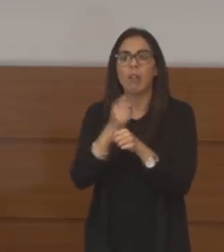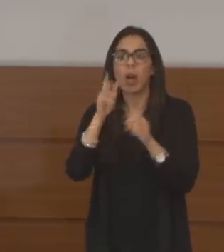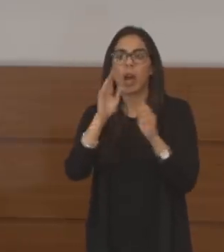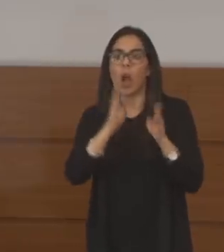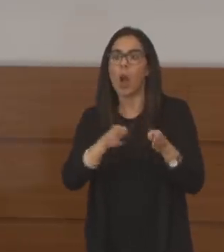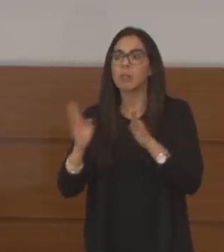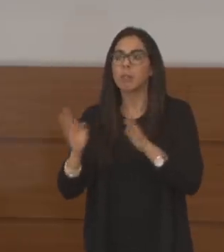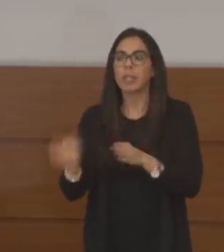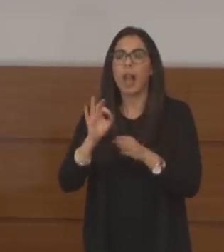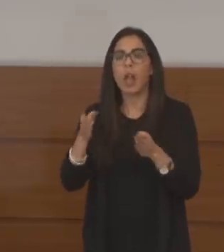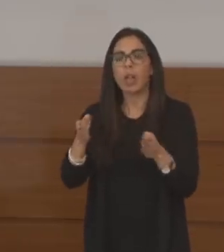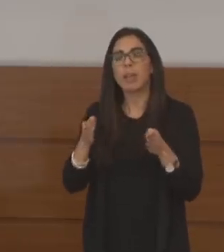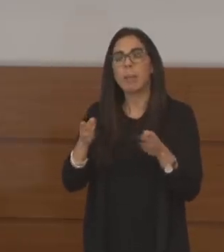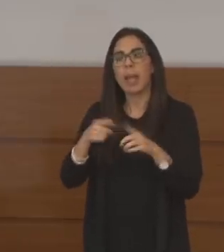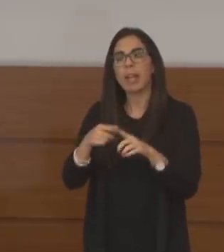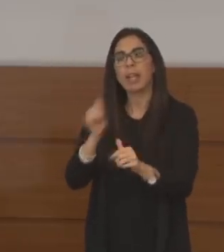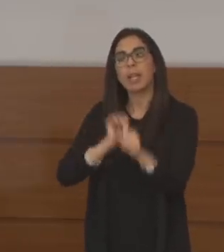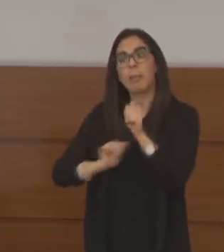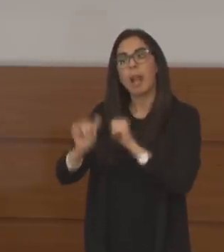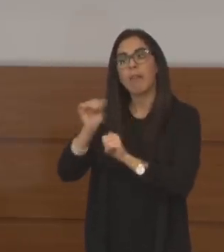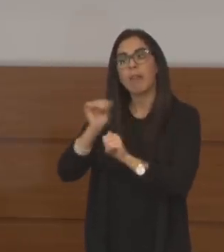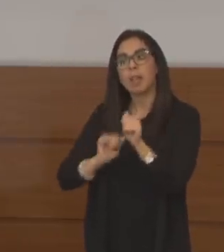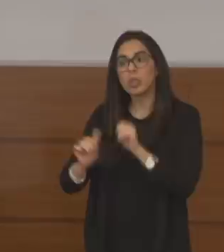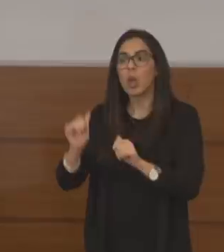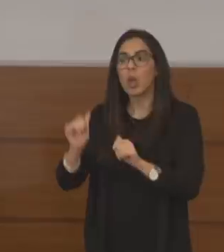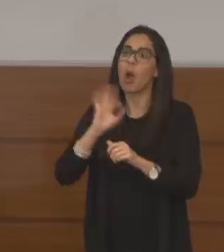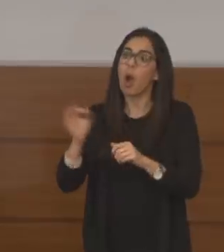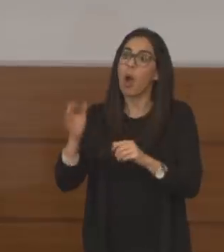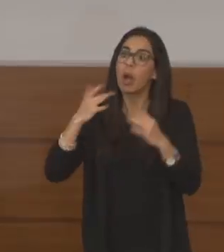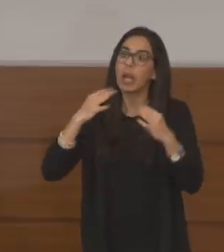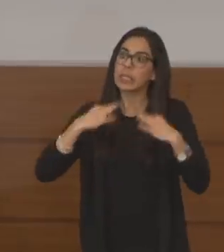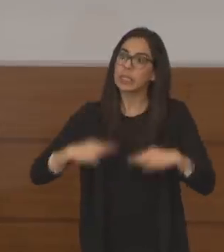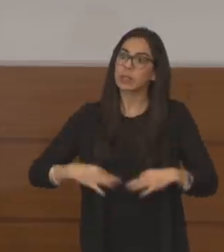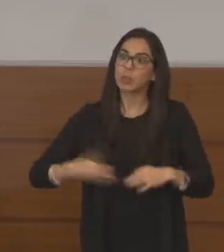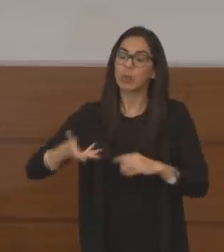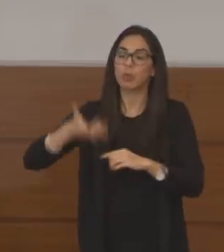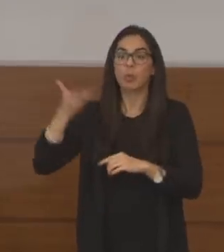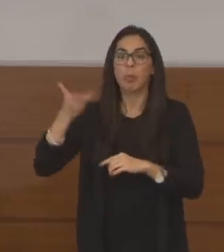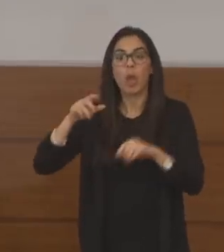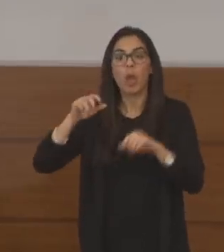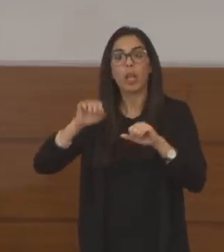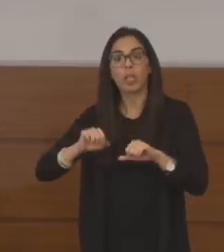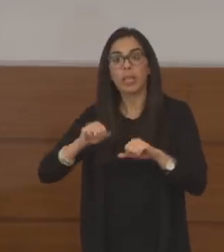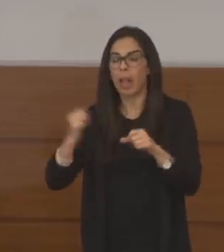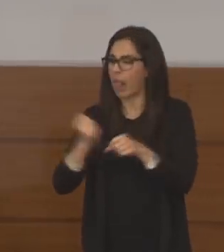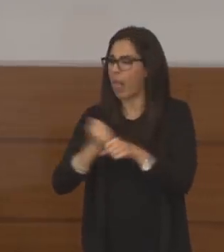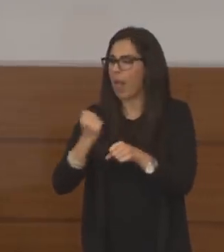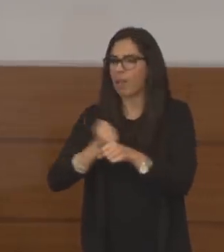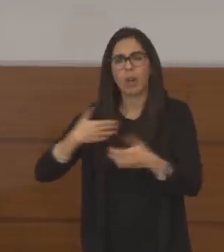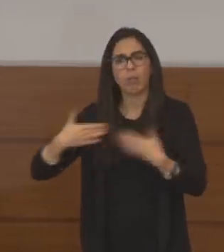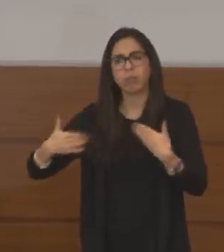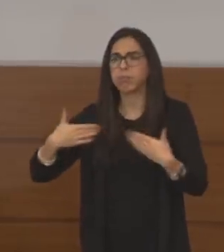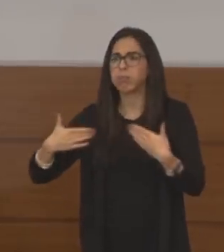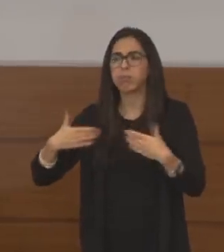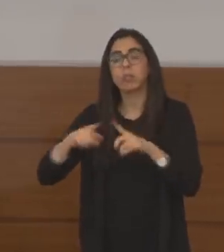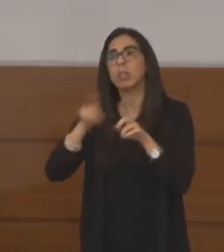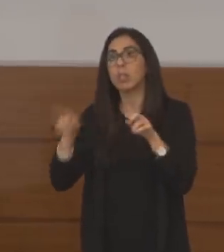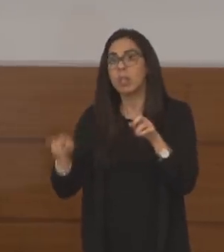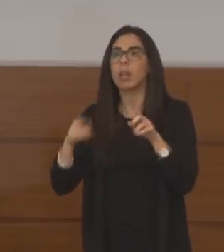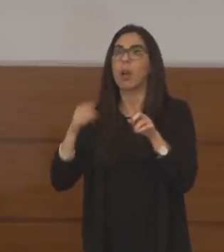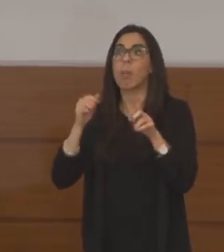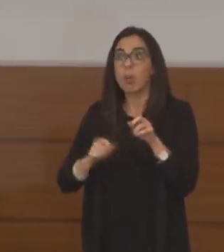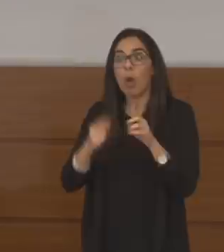prevenzione e i colleghi ovviamente anche dell'istituto superiore sanità che lavorano in tempi rapidissimi hanno messo